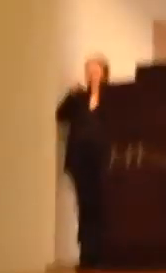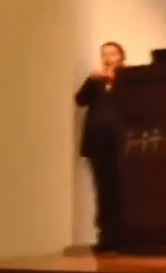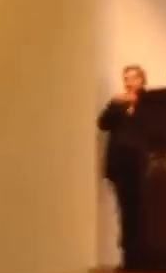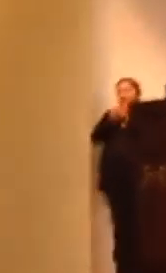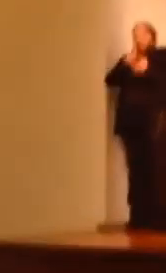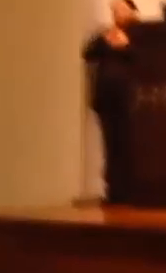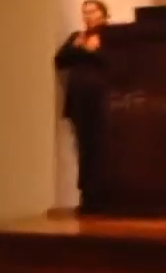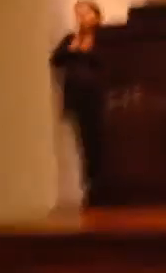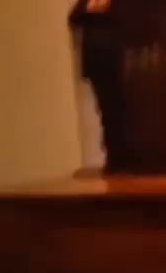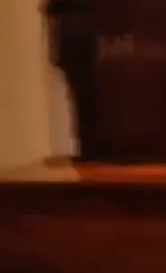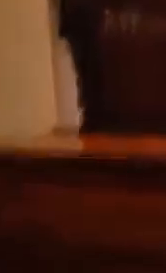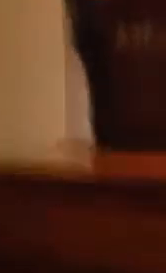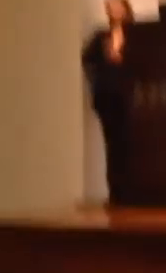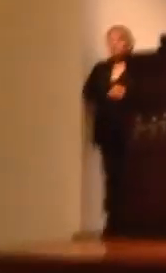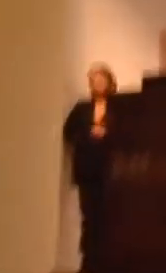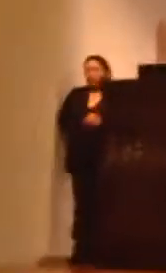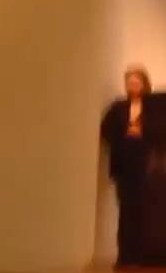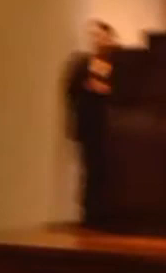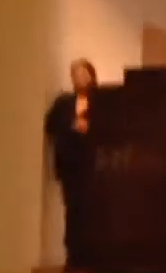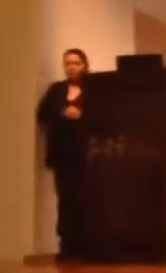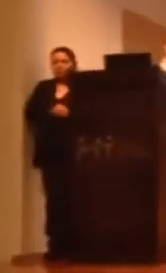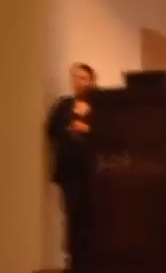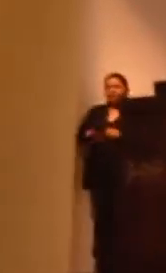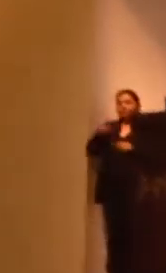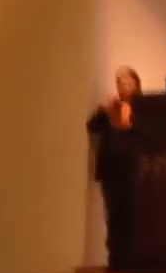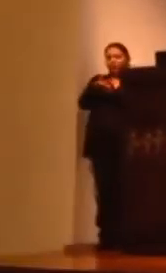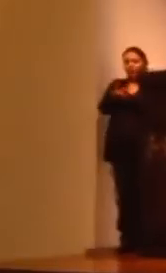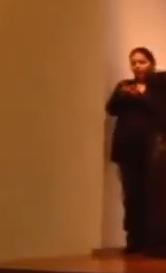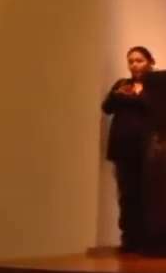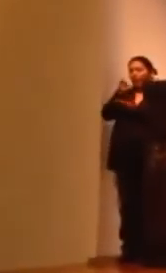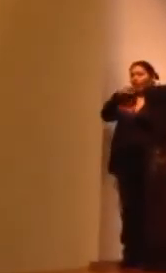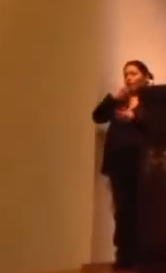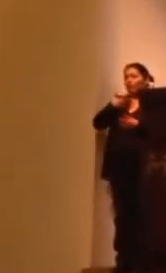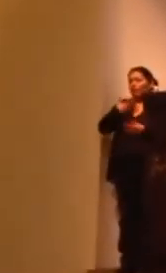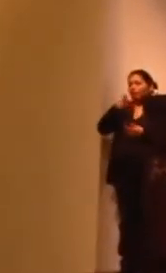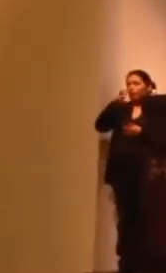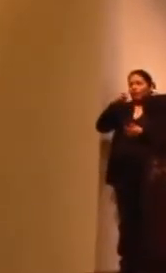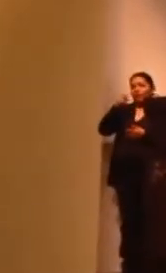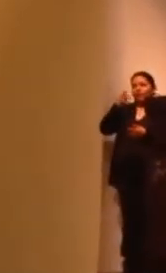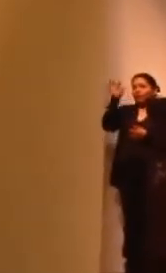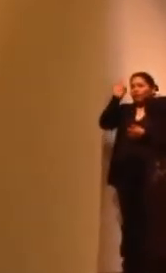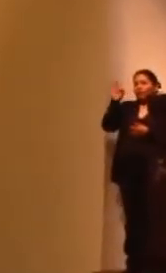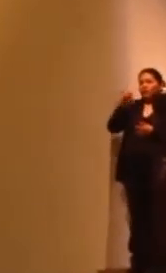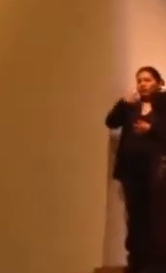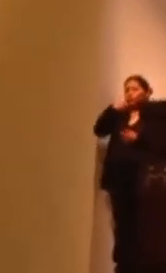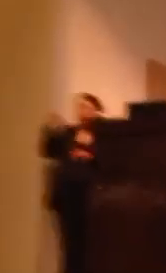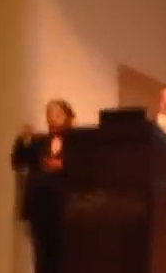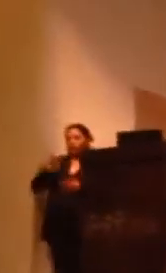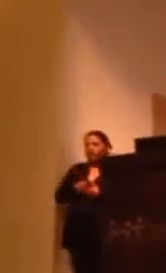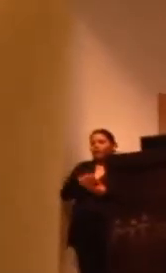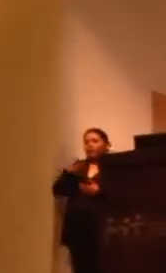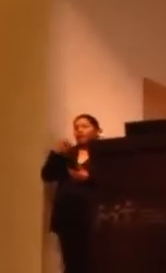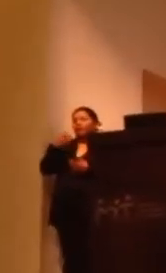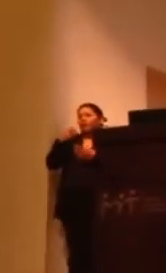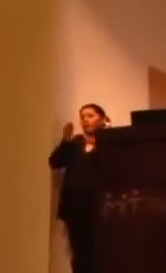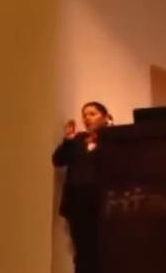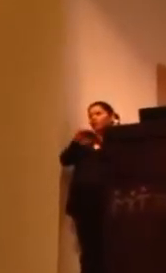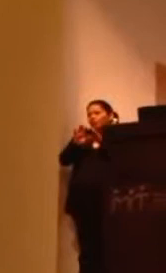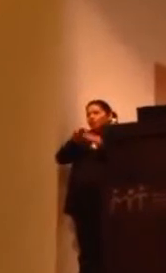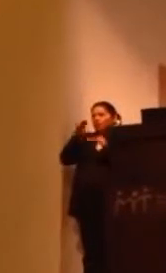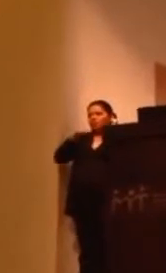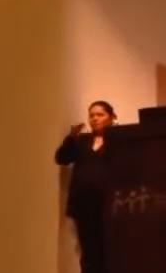vascular en la rehabilitación que tienen. No se compensan al 100%, sin embargo, sí hay una compensación